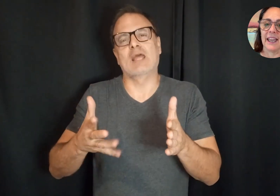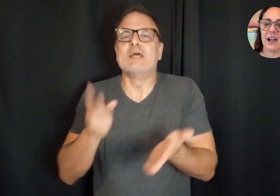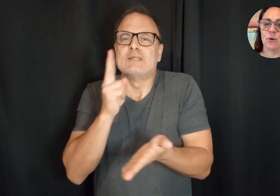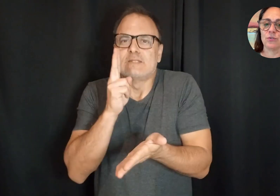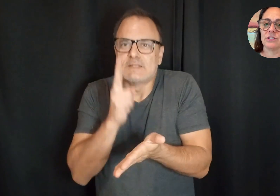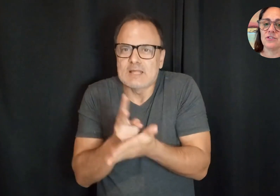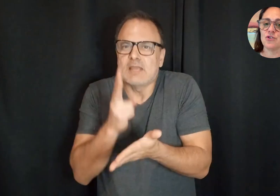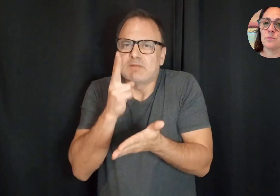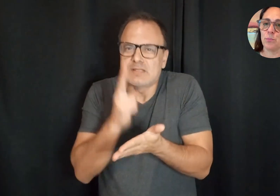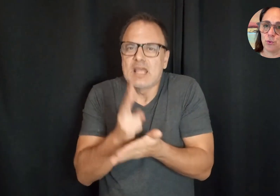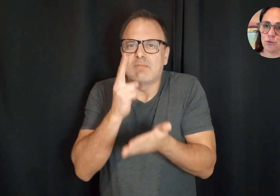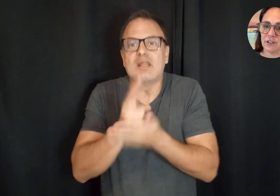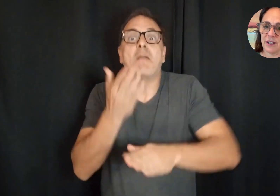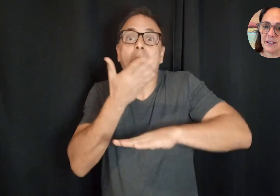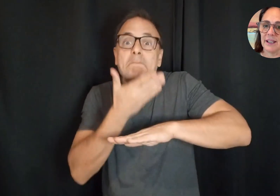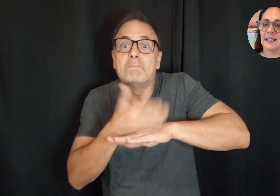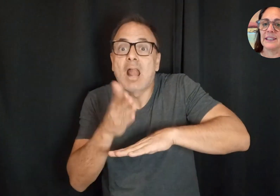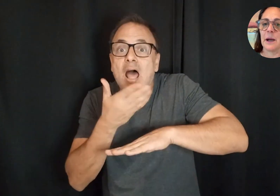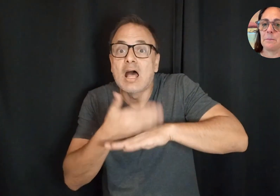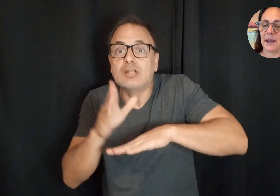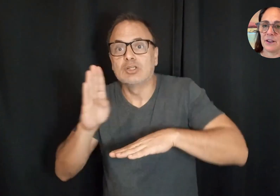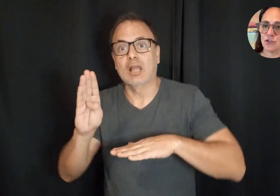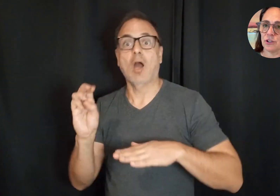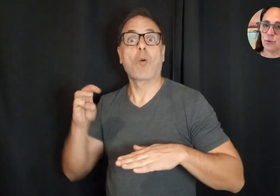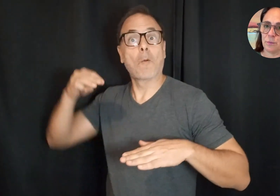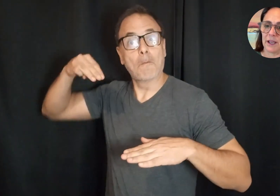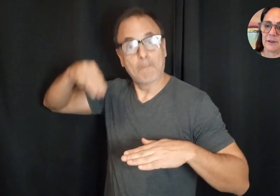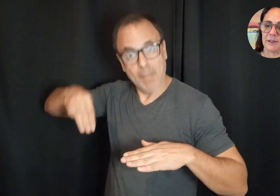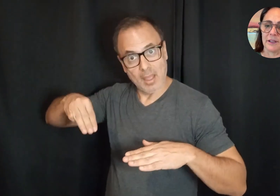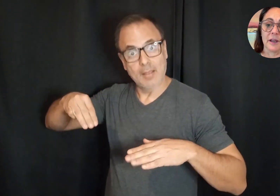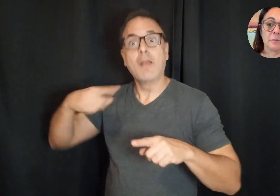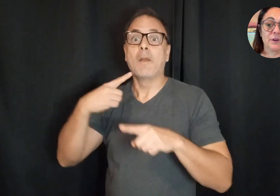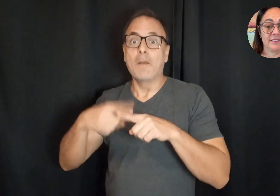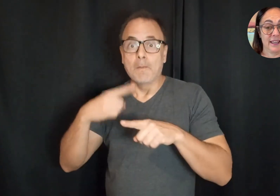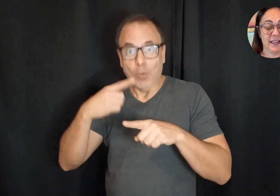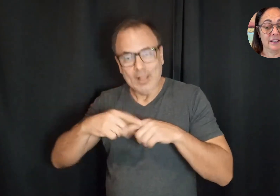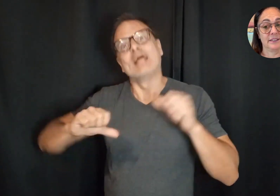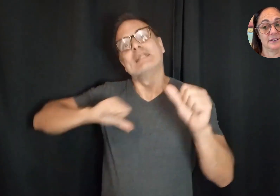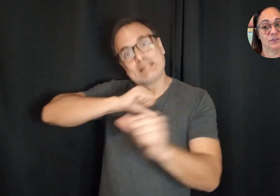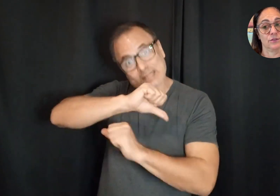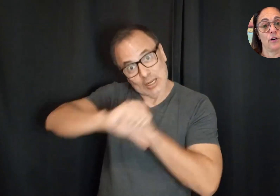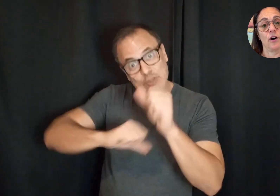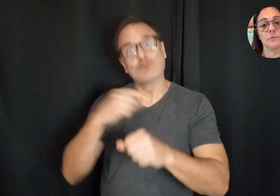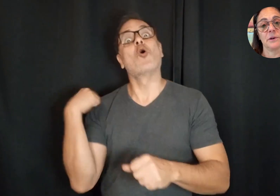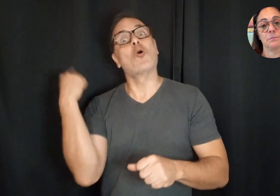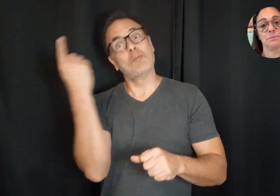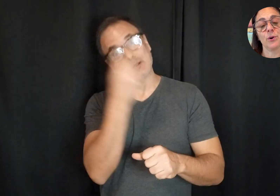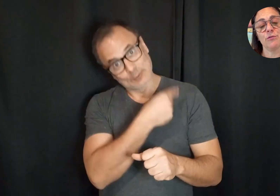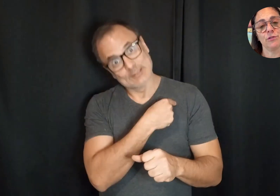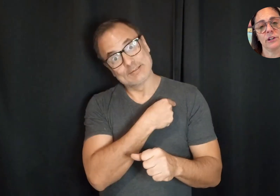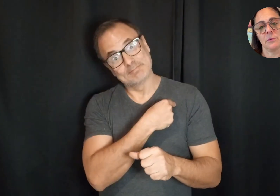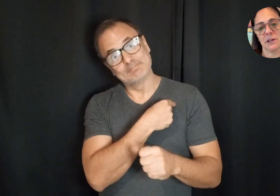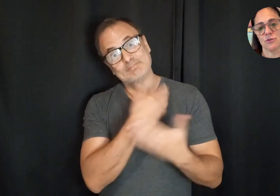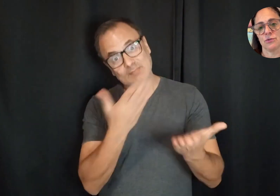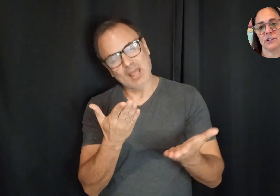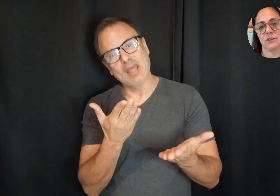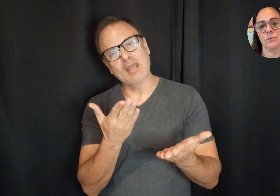a constante busca e a prática do bem, pois é ela que transforma profundamente o ser